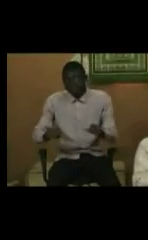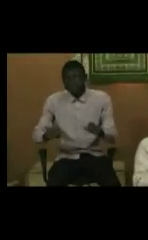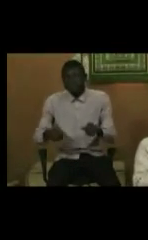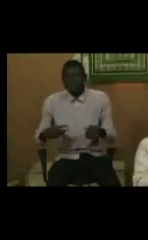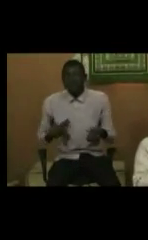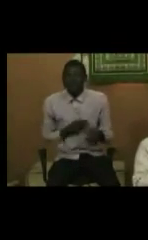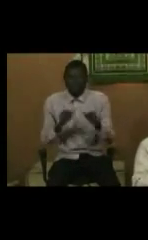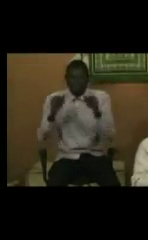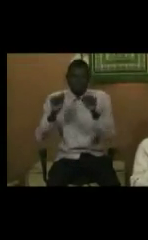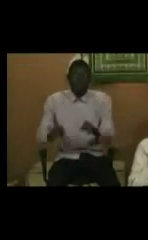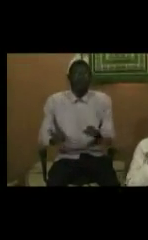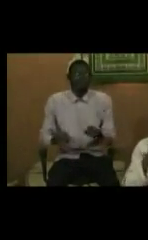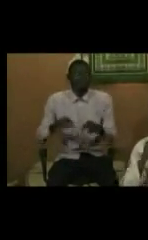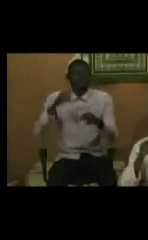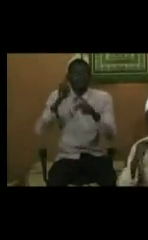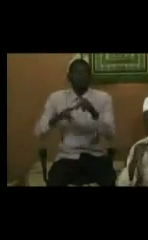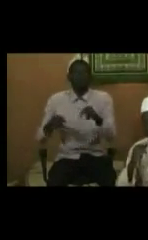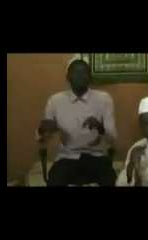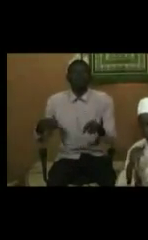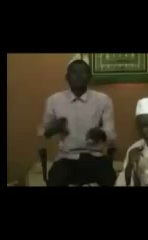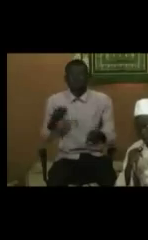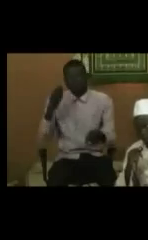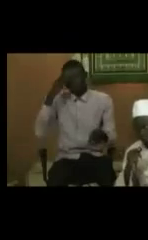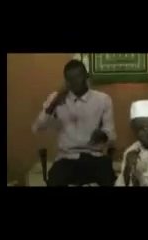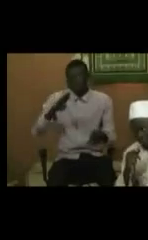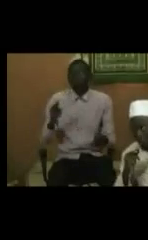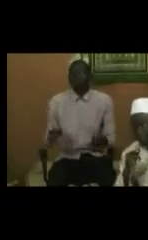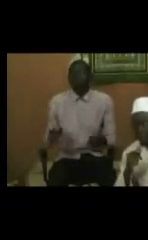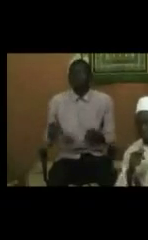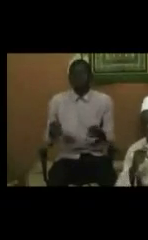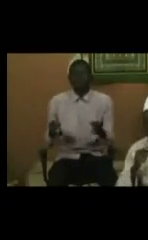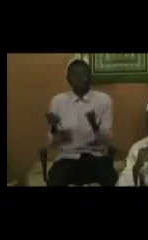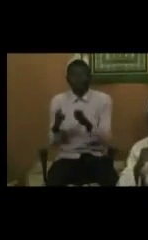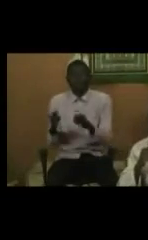sinu wahala ko kirun re ko ki pe ni